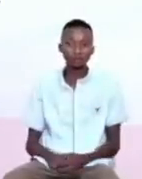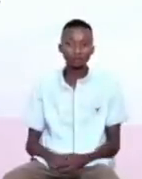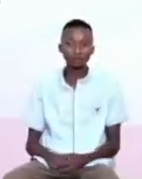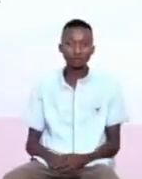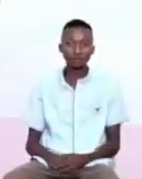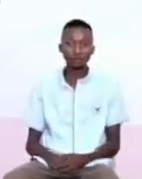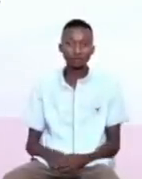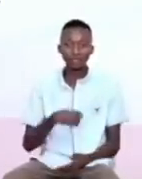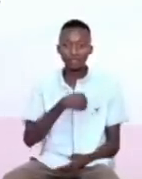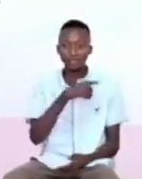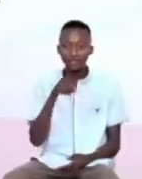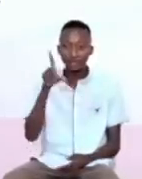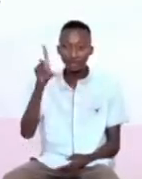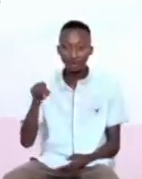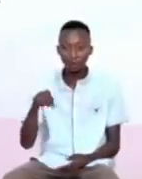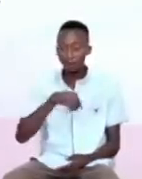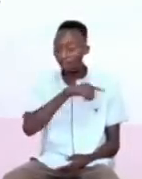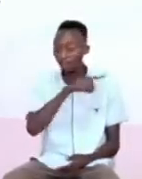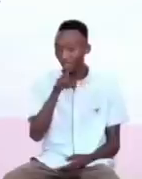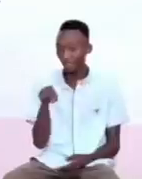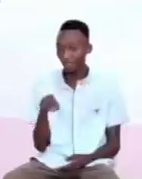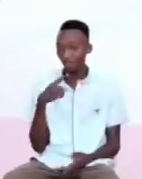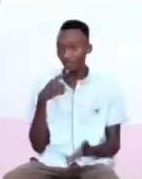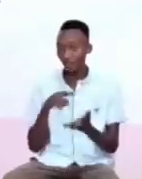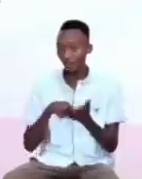Unajua tungekuepo sisi wale wana nini?